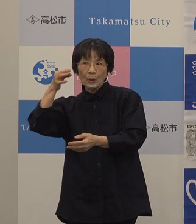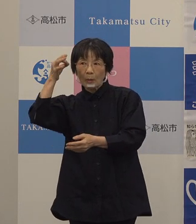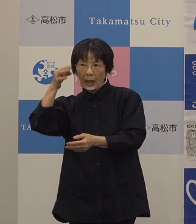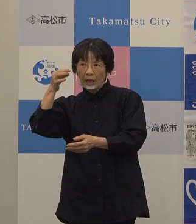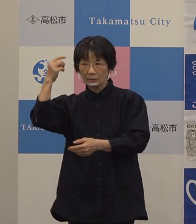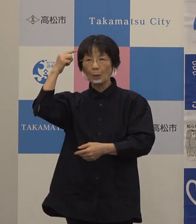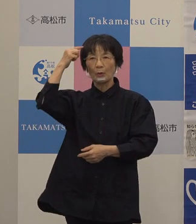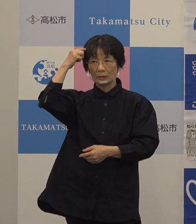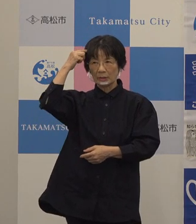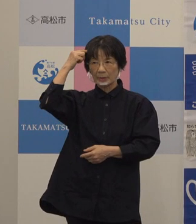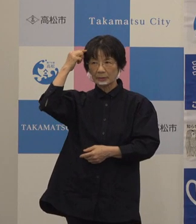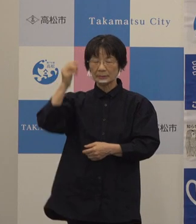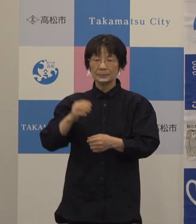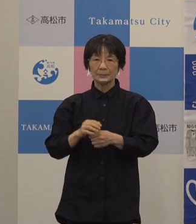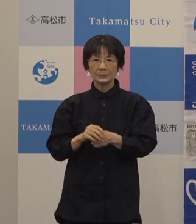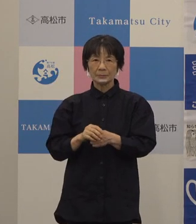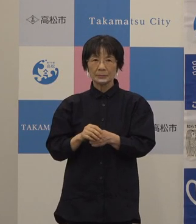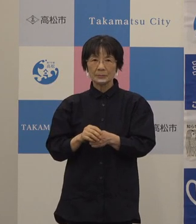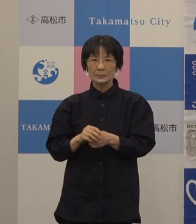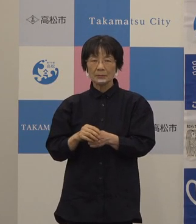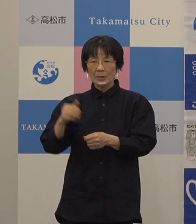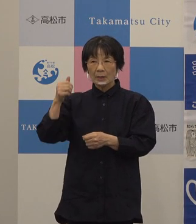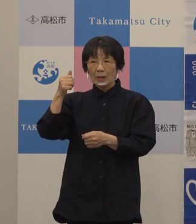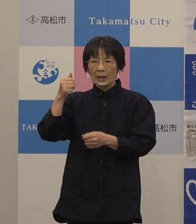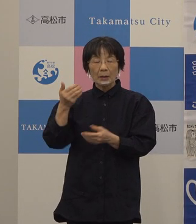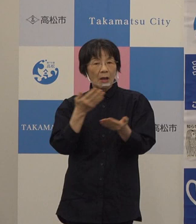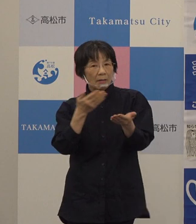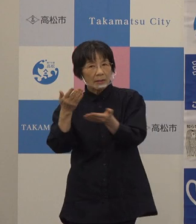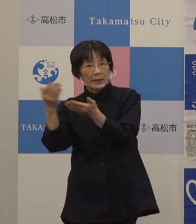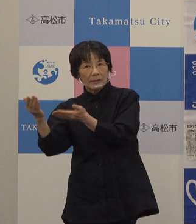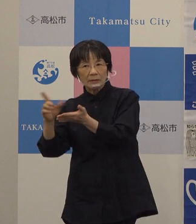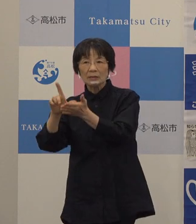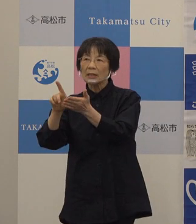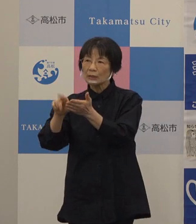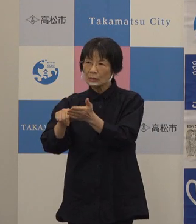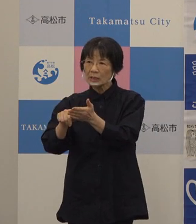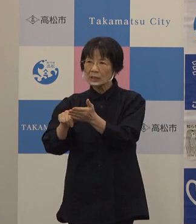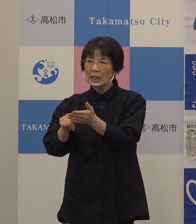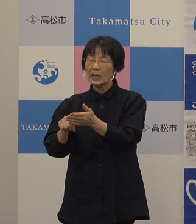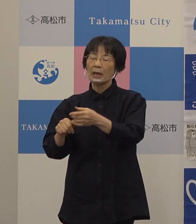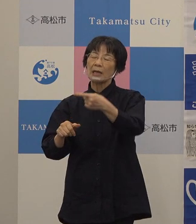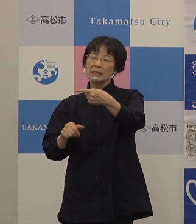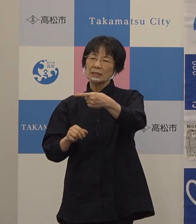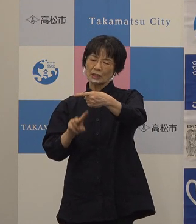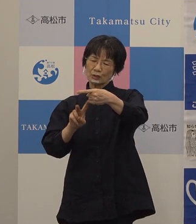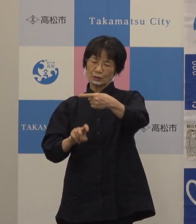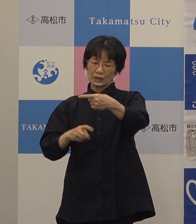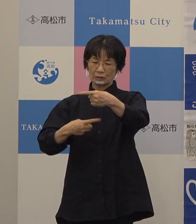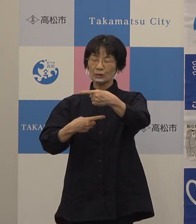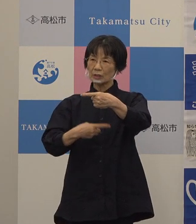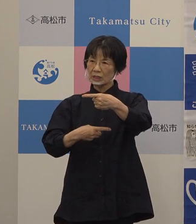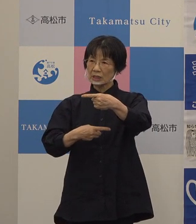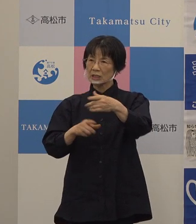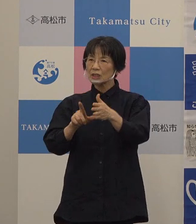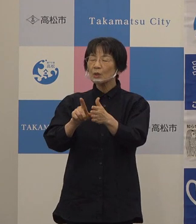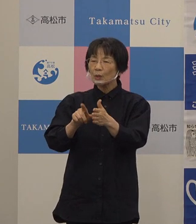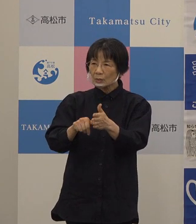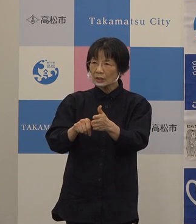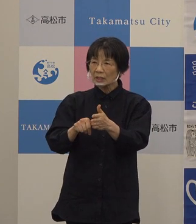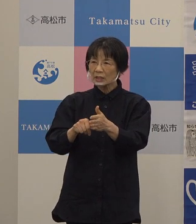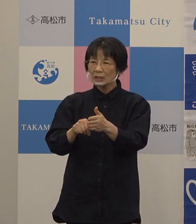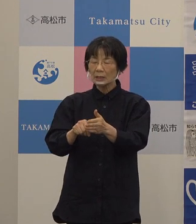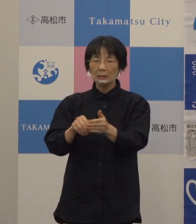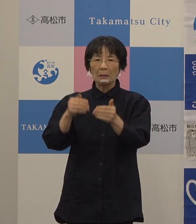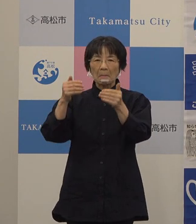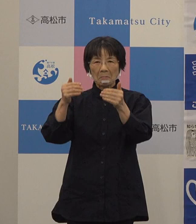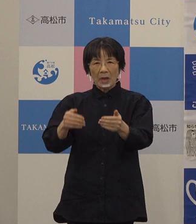。で、まあ、先ほども言いましたように、ちょうどアンケートを取った時期が1月21日にその高松市を措置区域